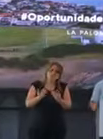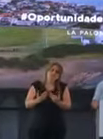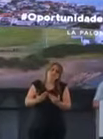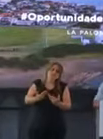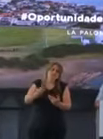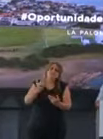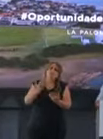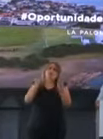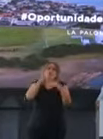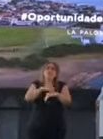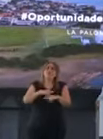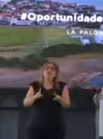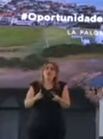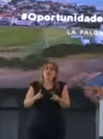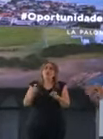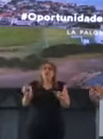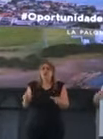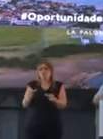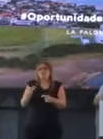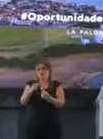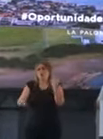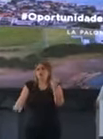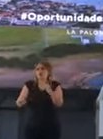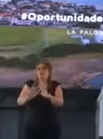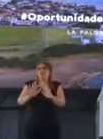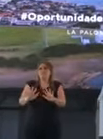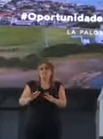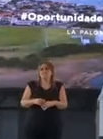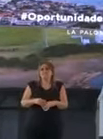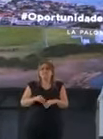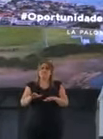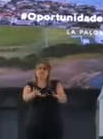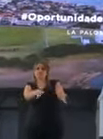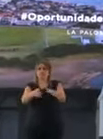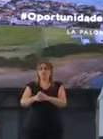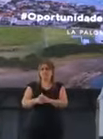No se puede hacer las cosas así nomás.